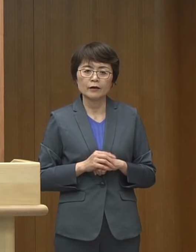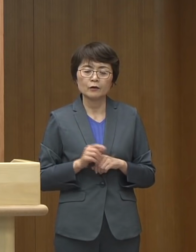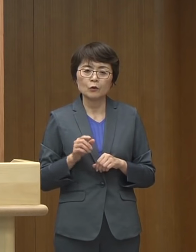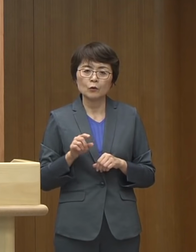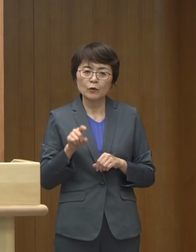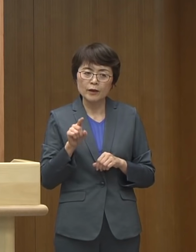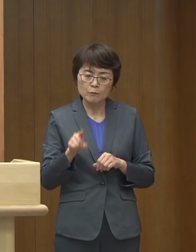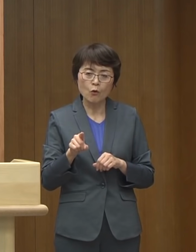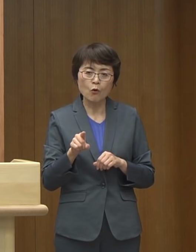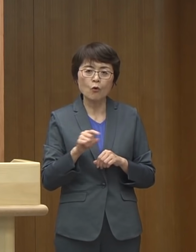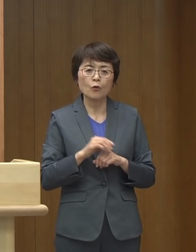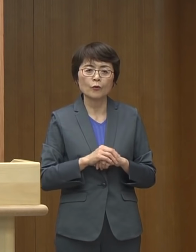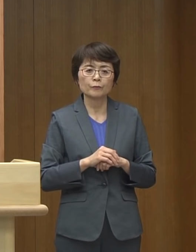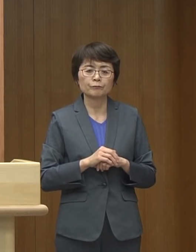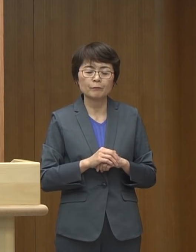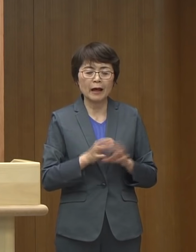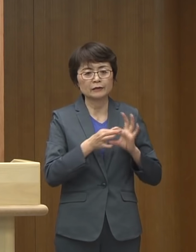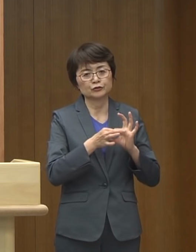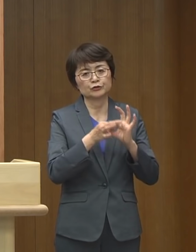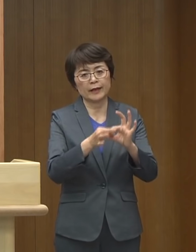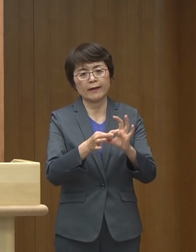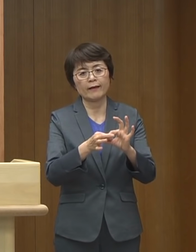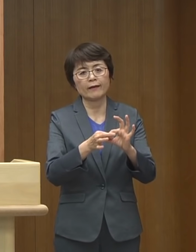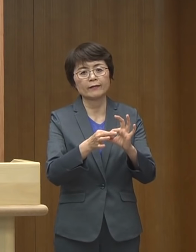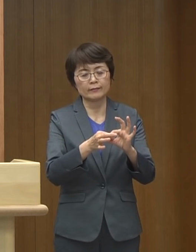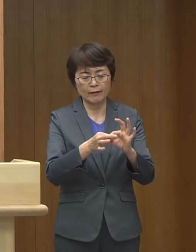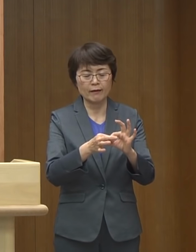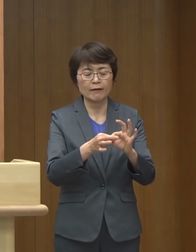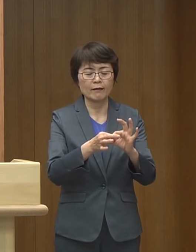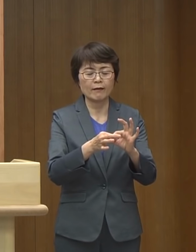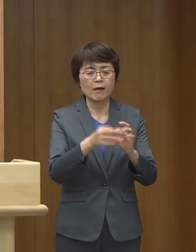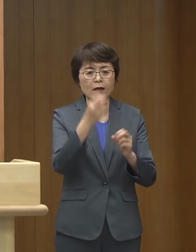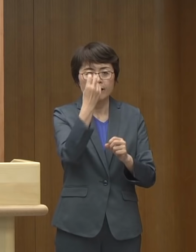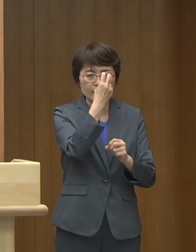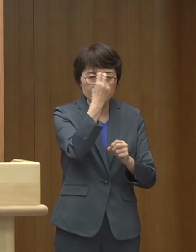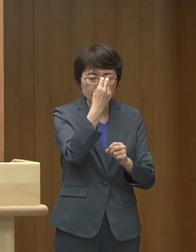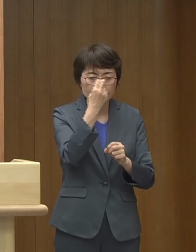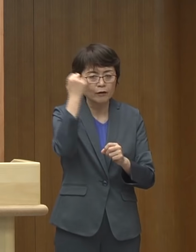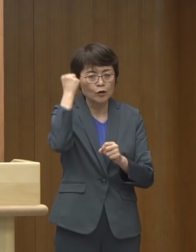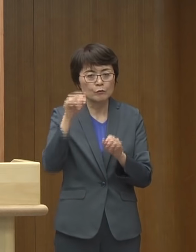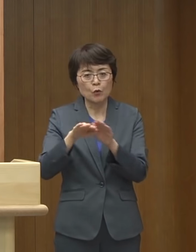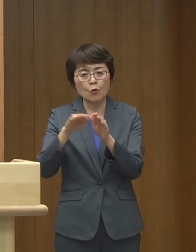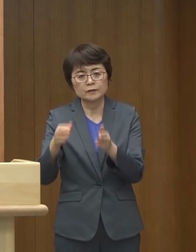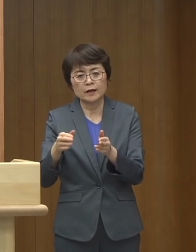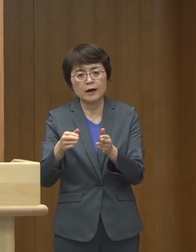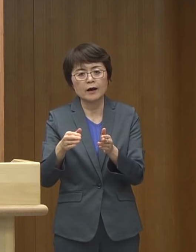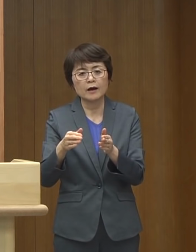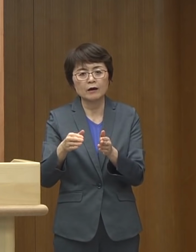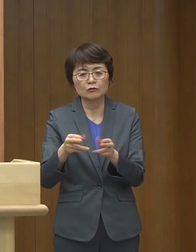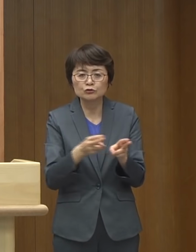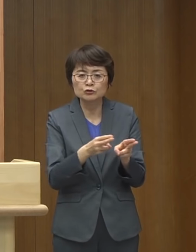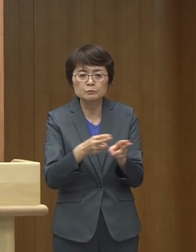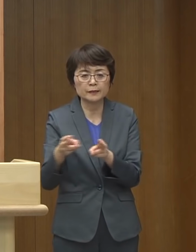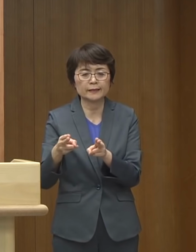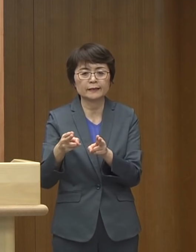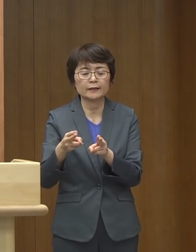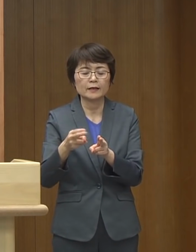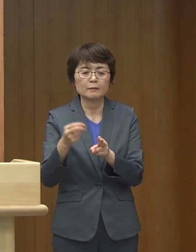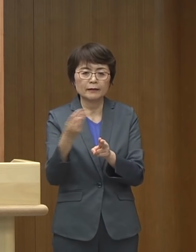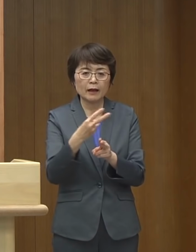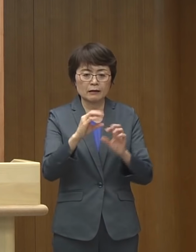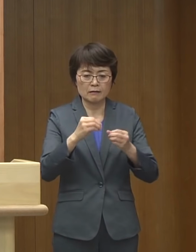ですね、継続的に検査や病床確保については取り組みですね、感染者の増